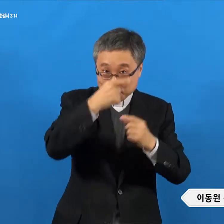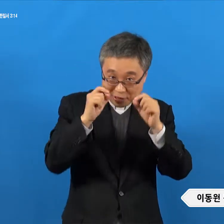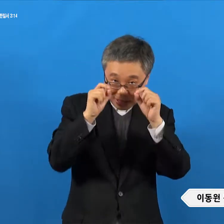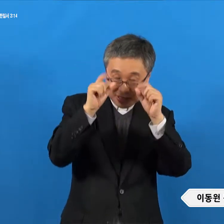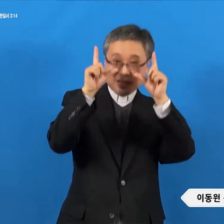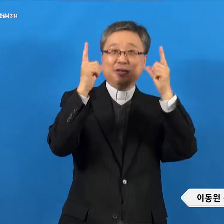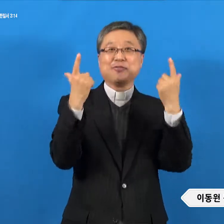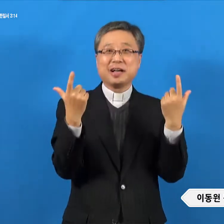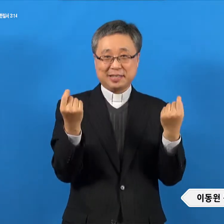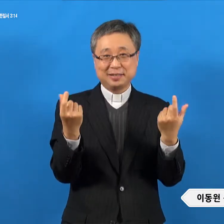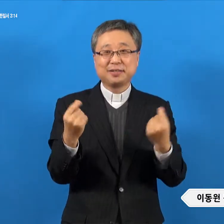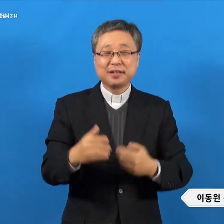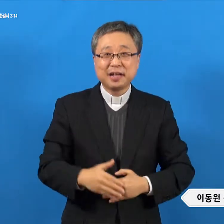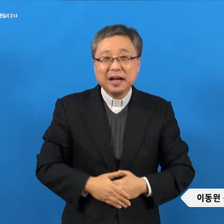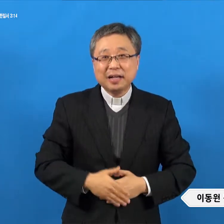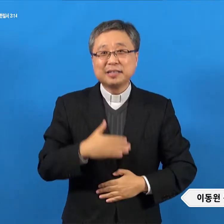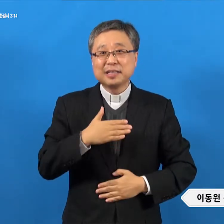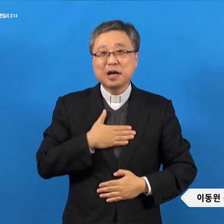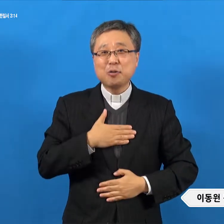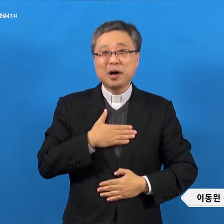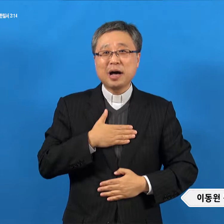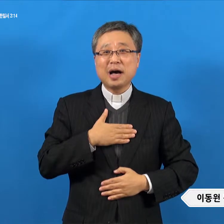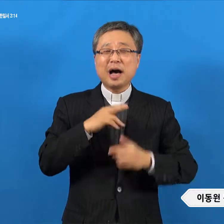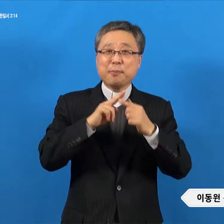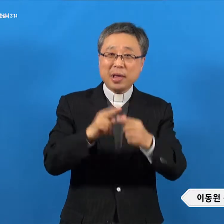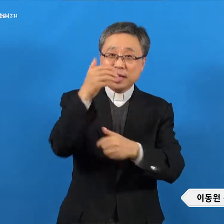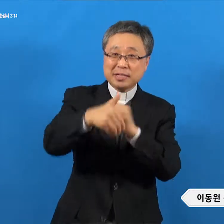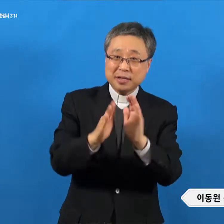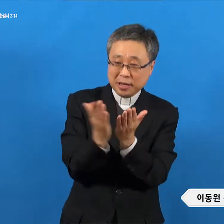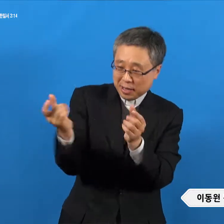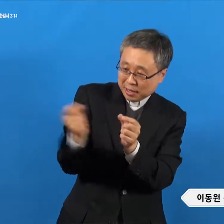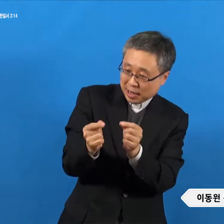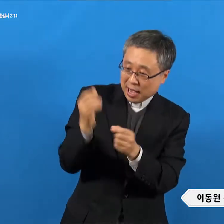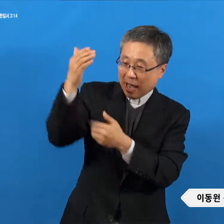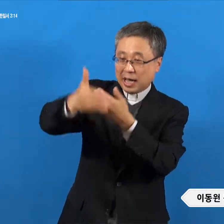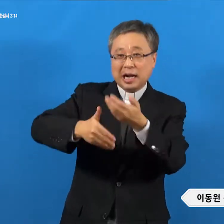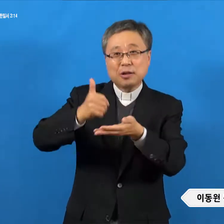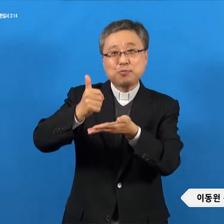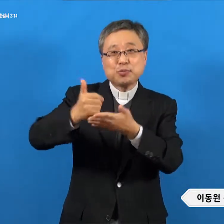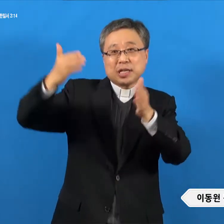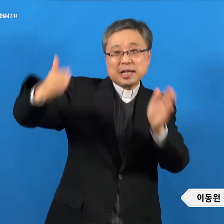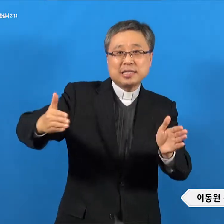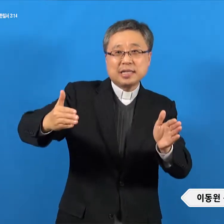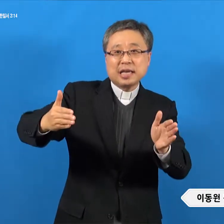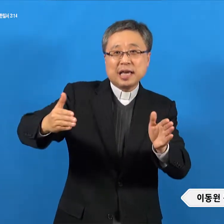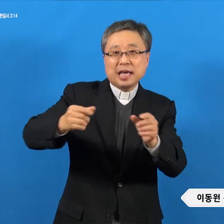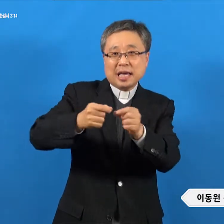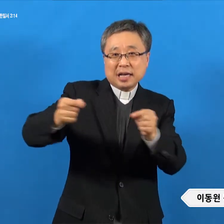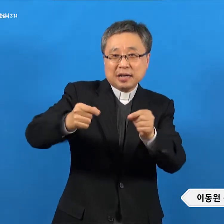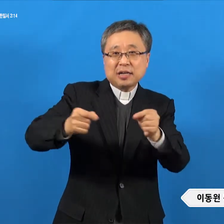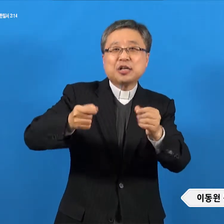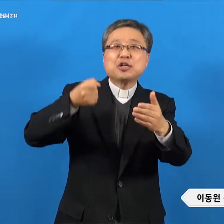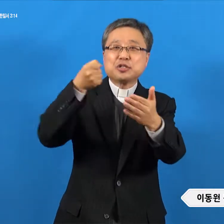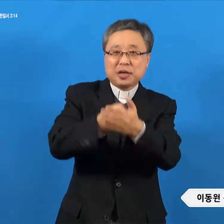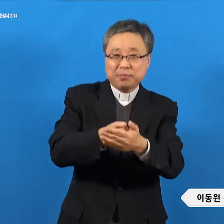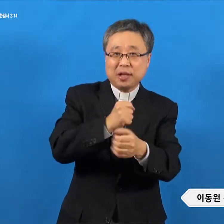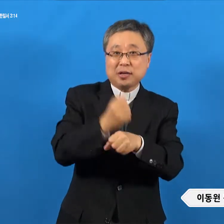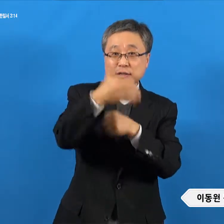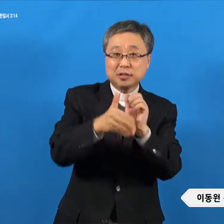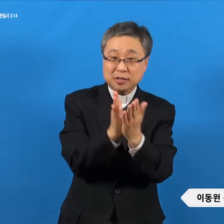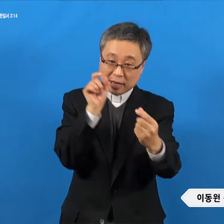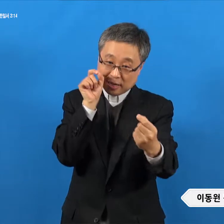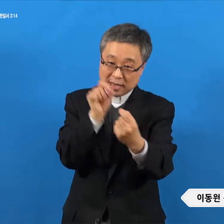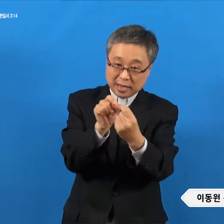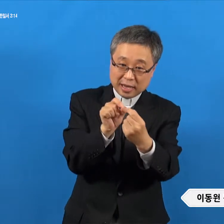것. 나와 성경의 거리는 나와 하나님 사이의 거리를 결정합니다. 성경에게 가까이